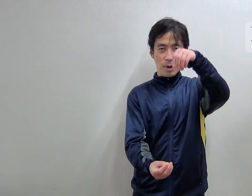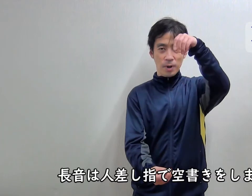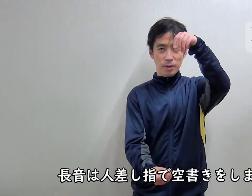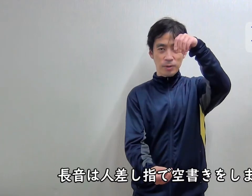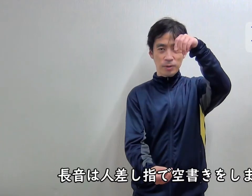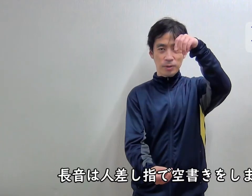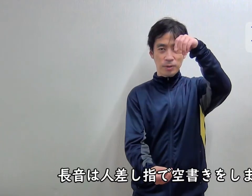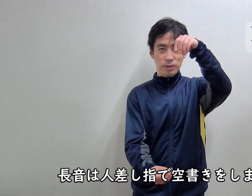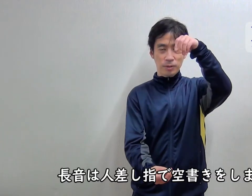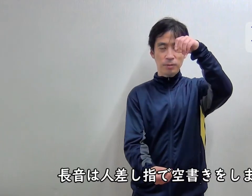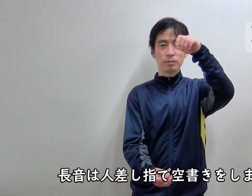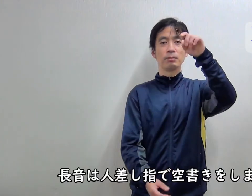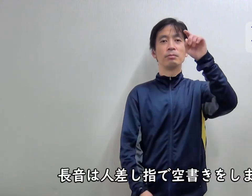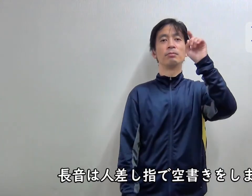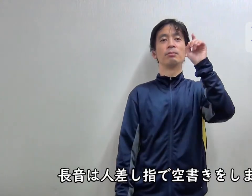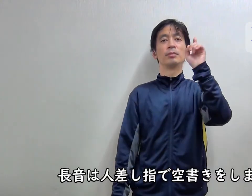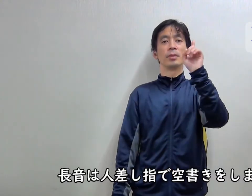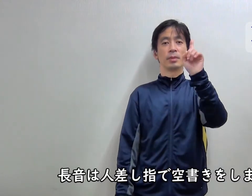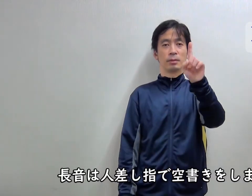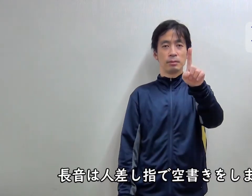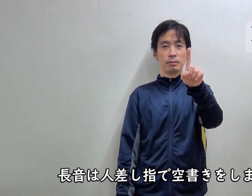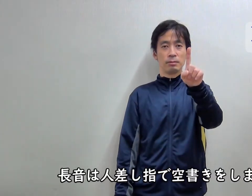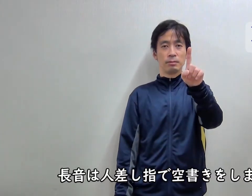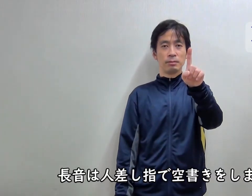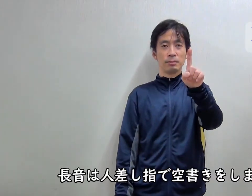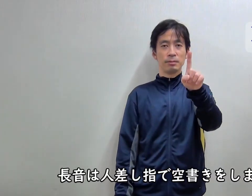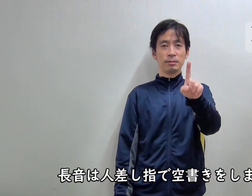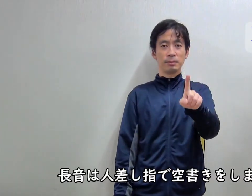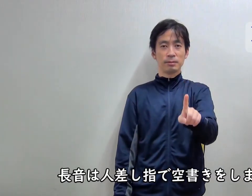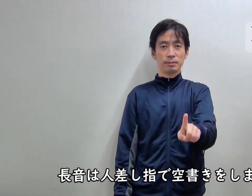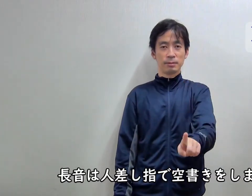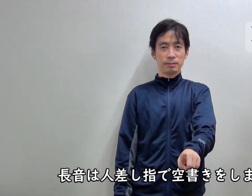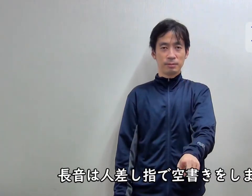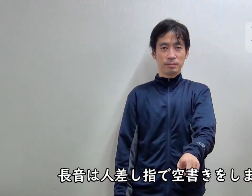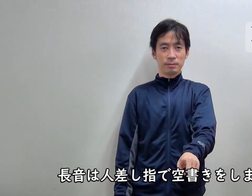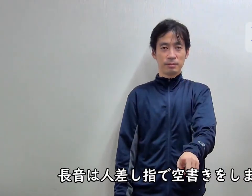長音は人差し指で空書きをします。